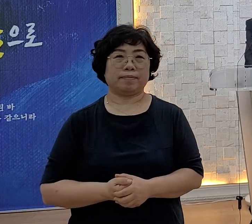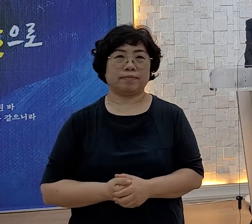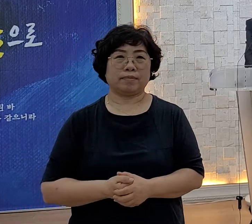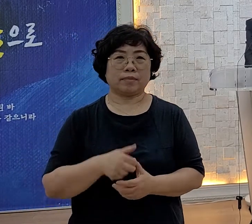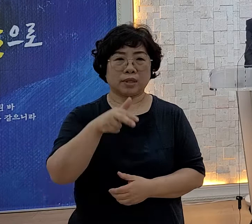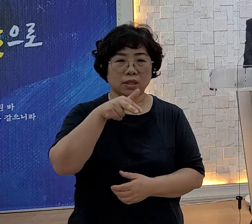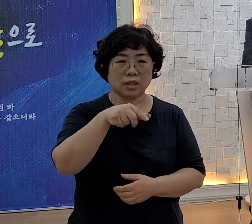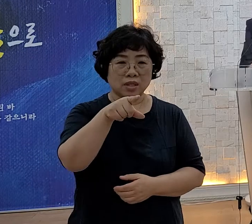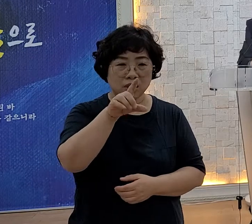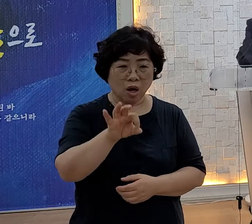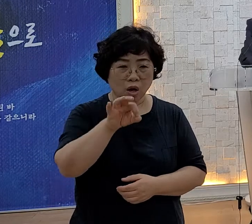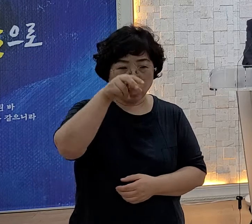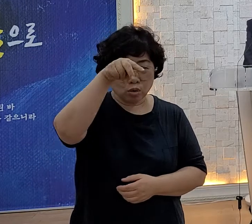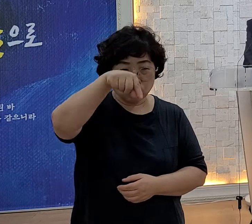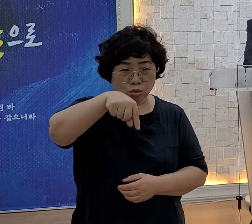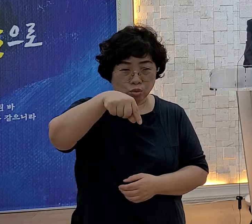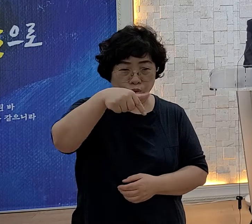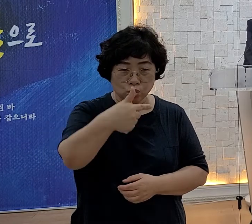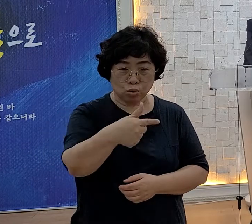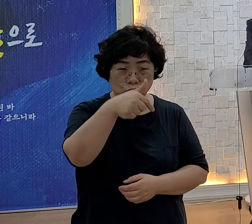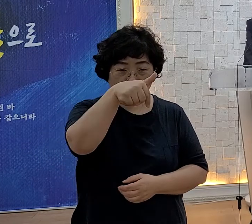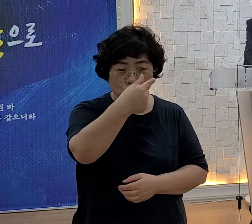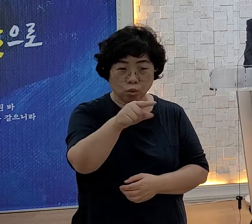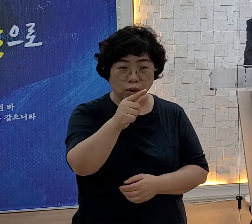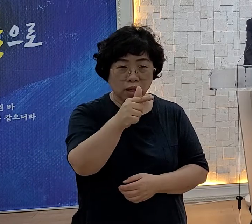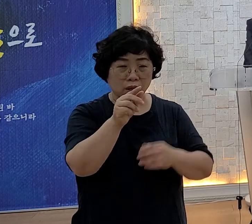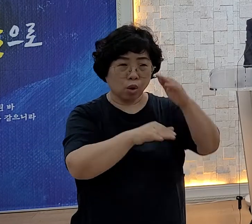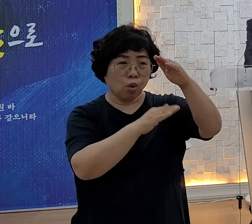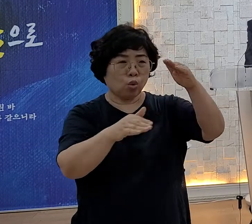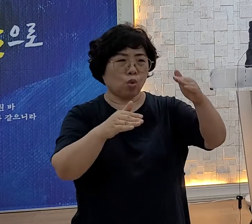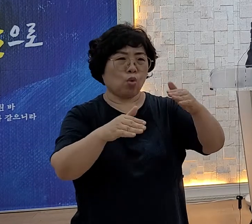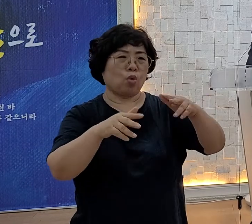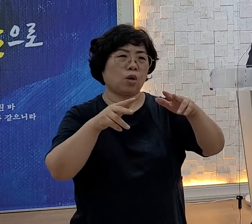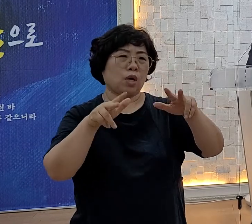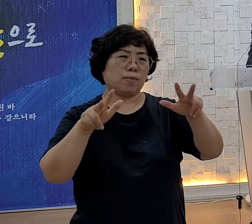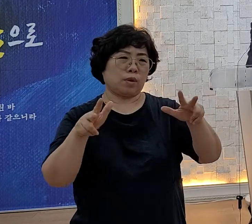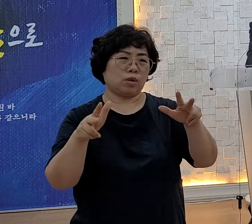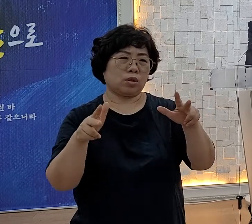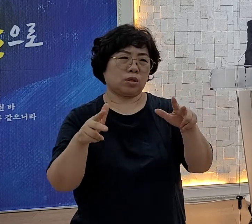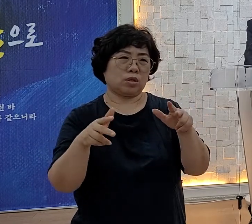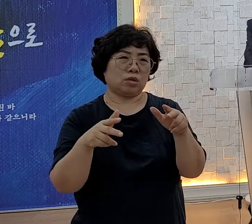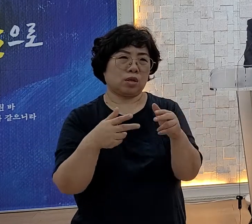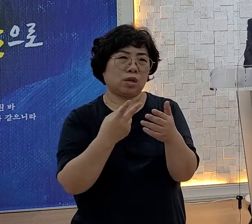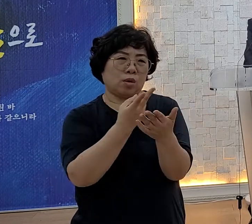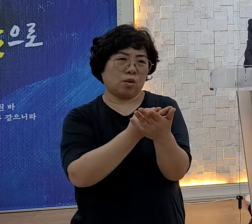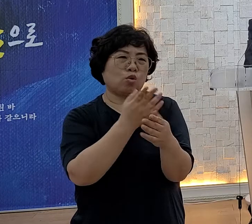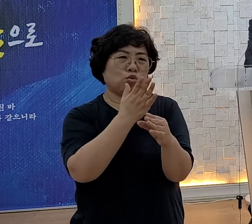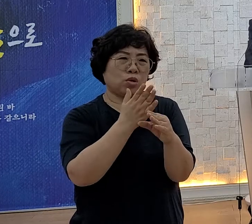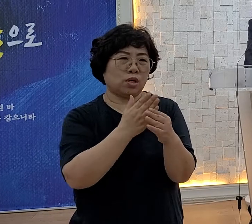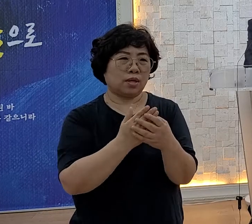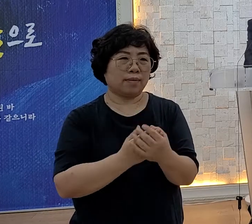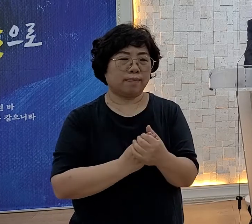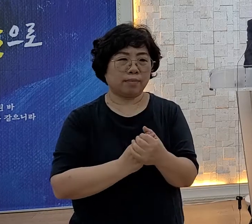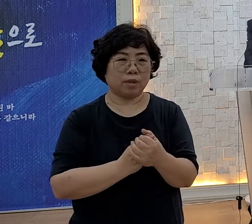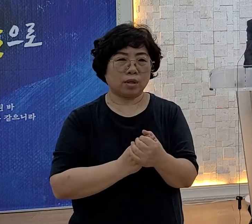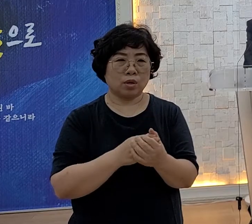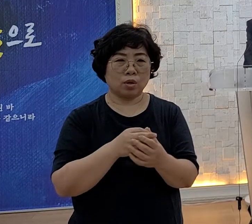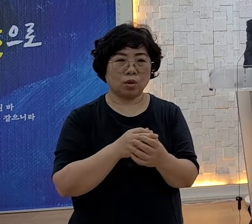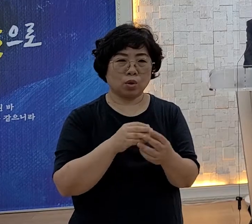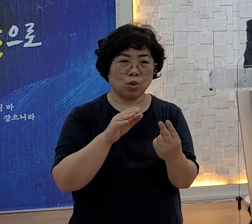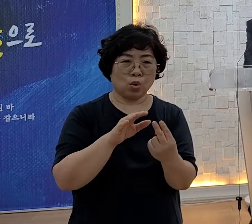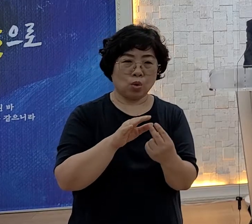정순간 성도님께서 이번 주에 못 나오신다고 이렇게 연락을 주셨는데 홍익 요양병원에 한